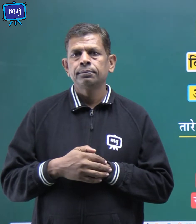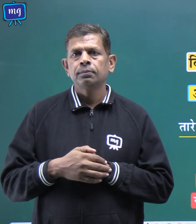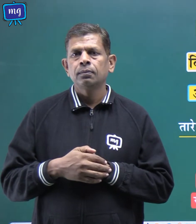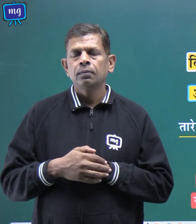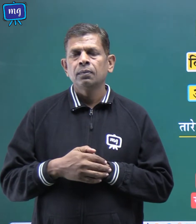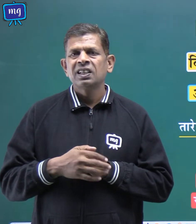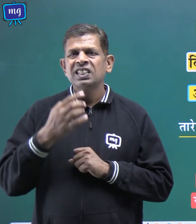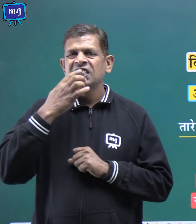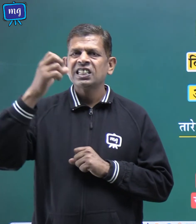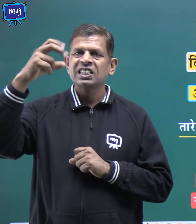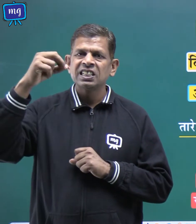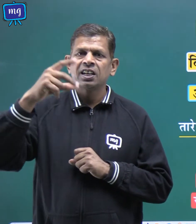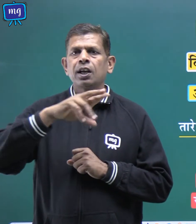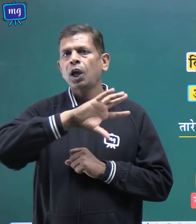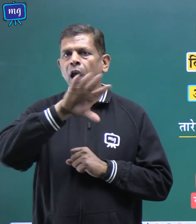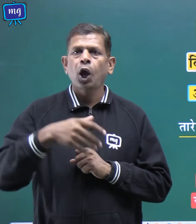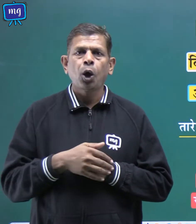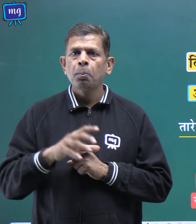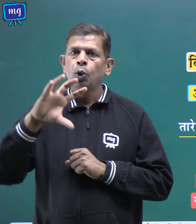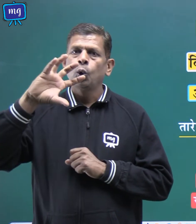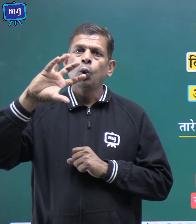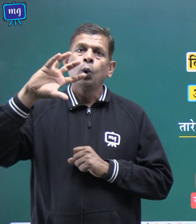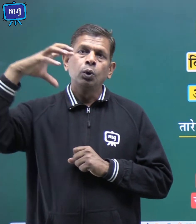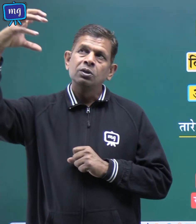तारे एवं सौर परिवार,